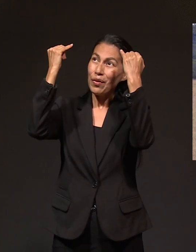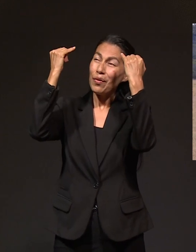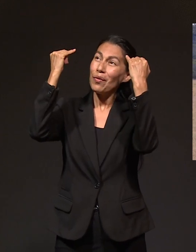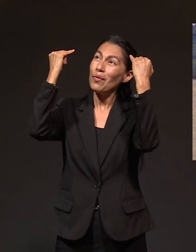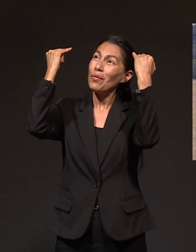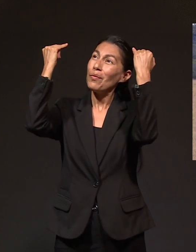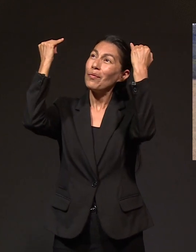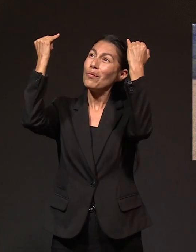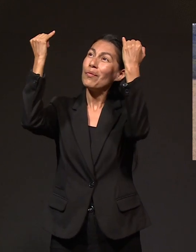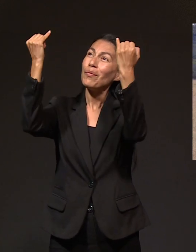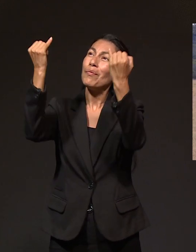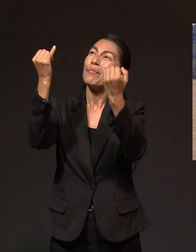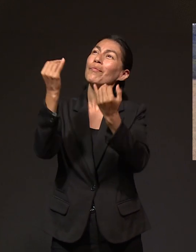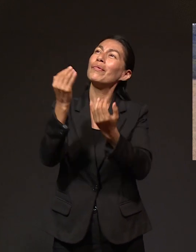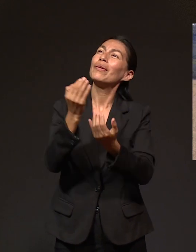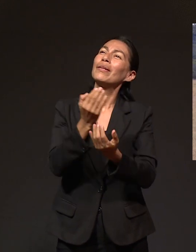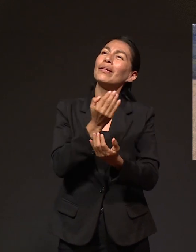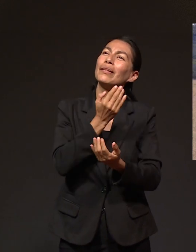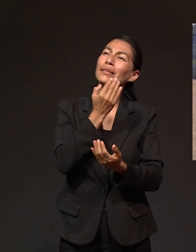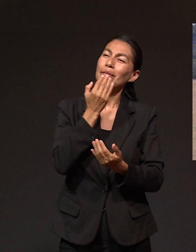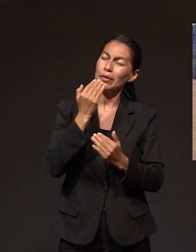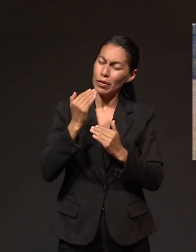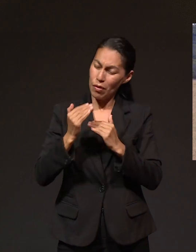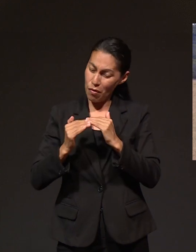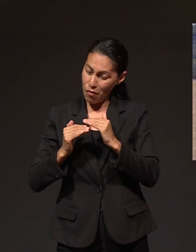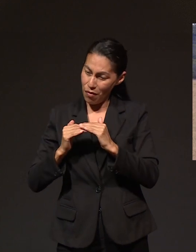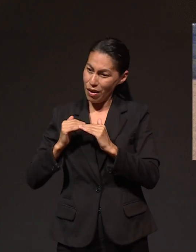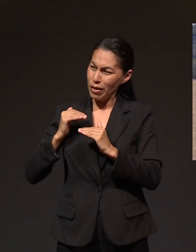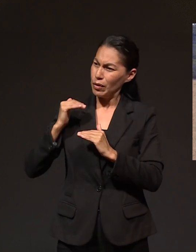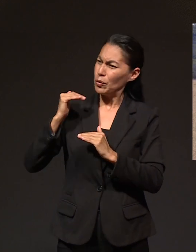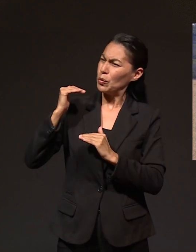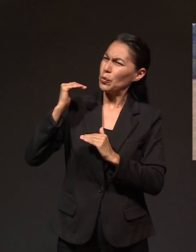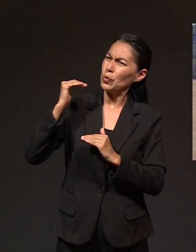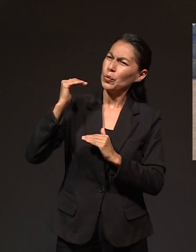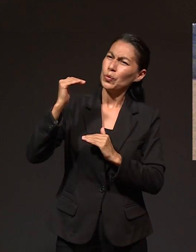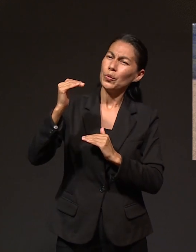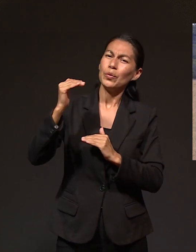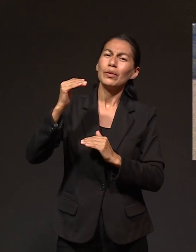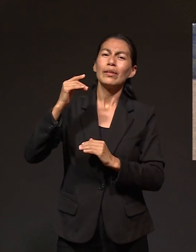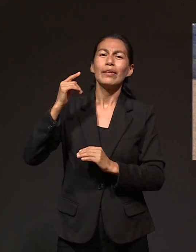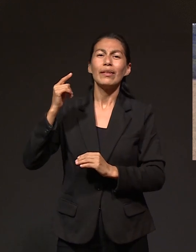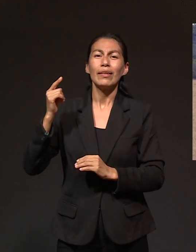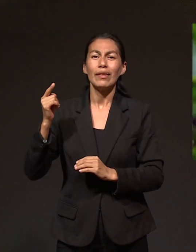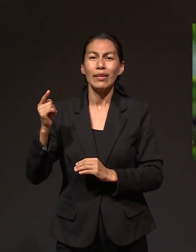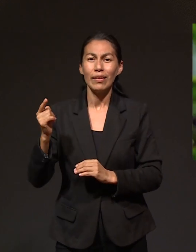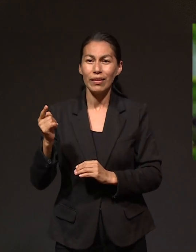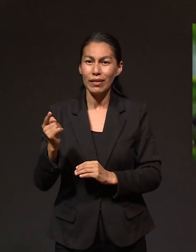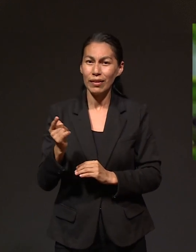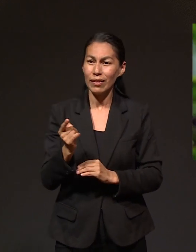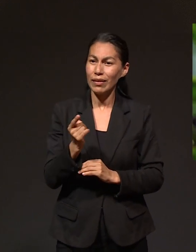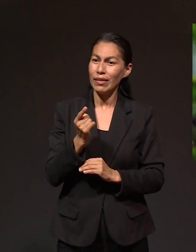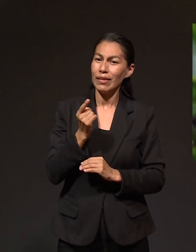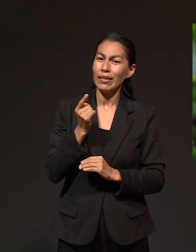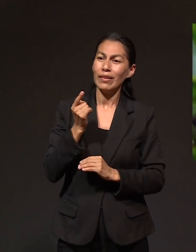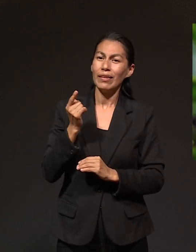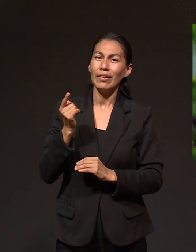Aleluya, su nombre es Jehová,